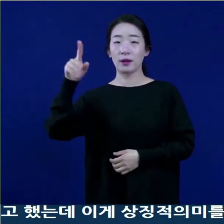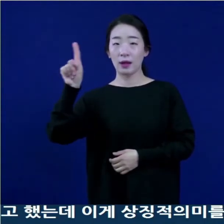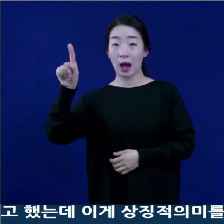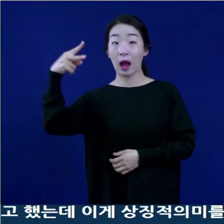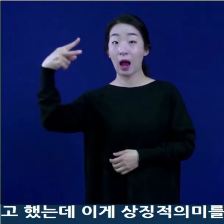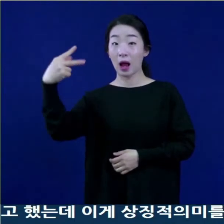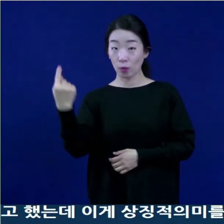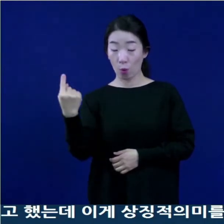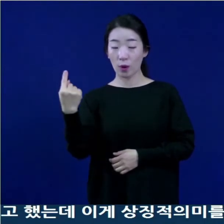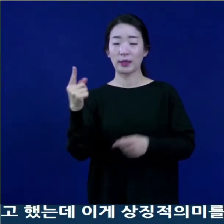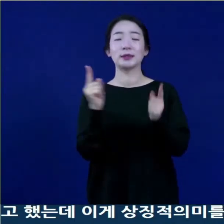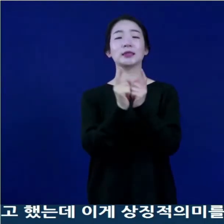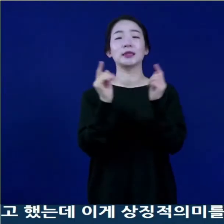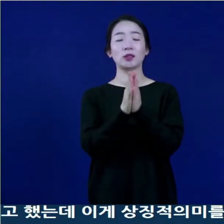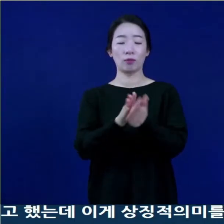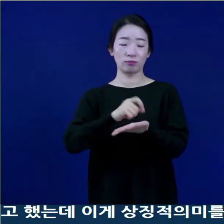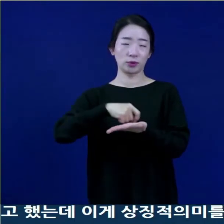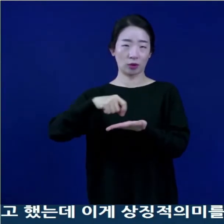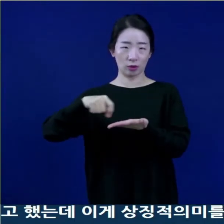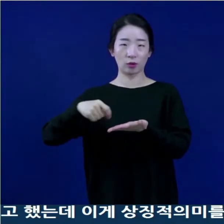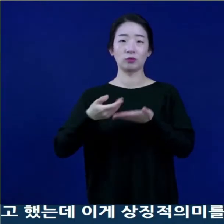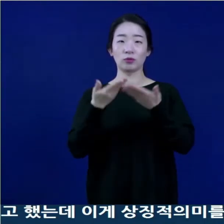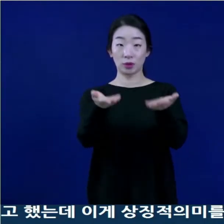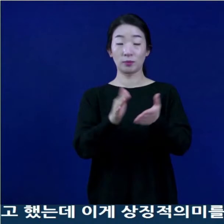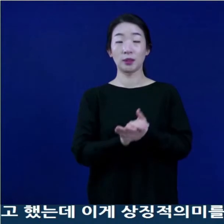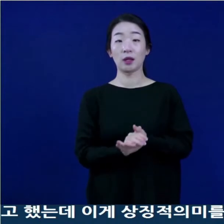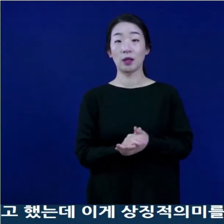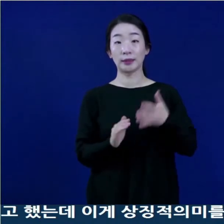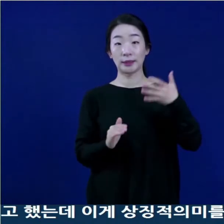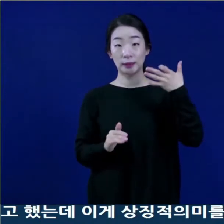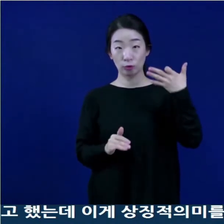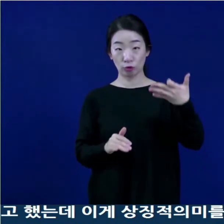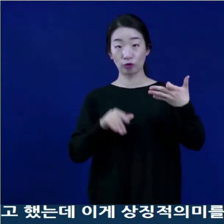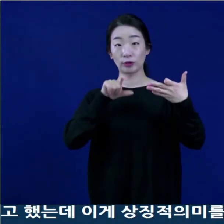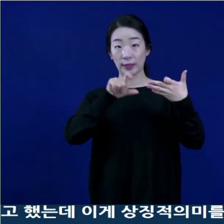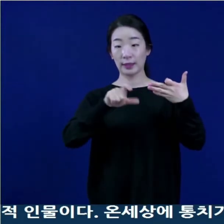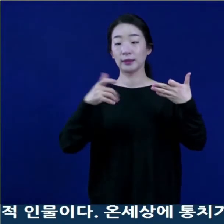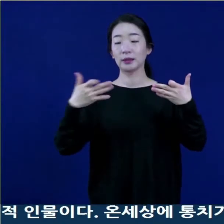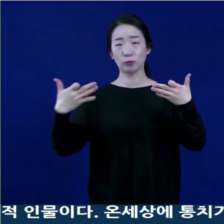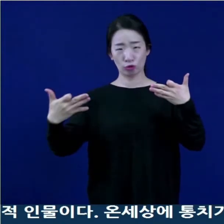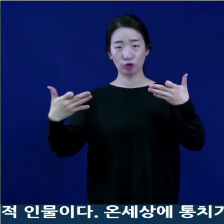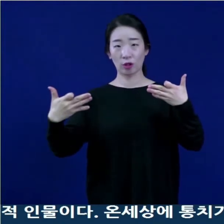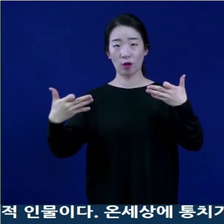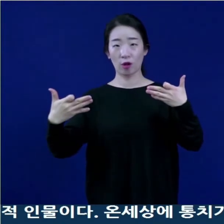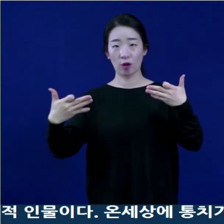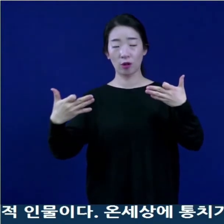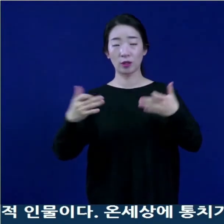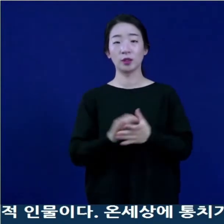한번 우리 오늘 본문으로 오면 19절입니다. 19절을 보십시다. 19절 같이 한번